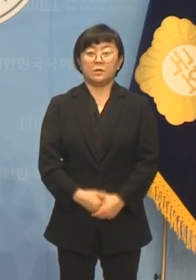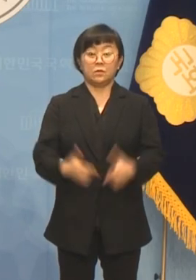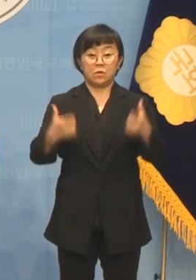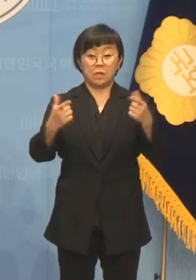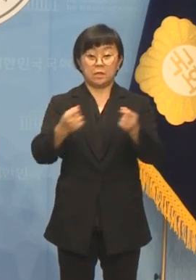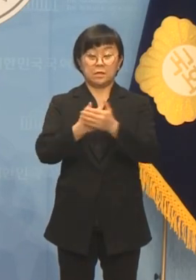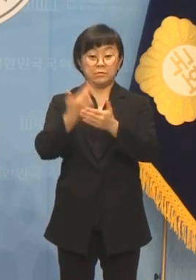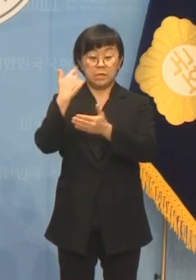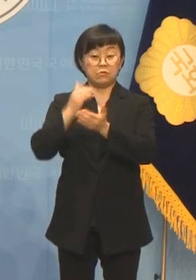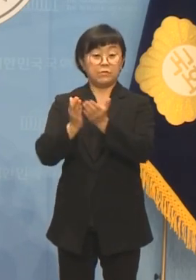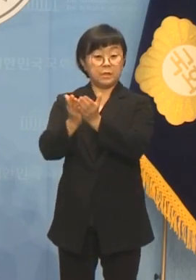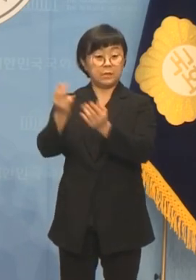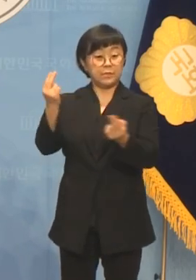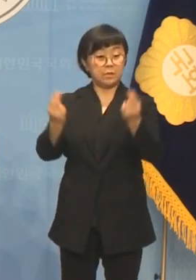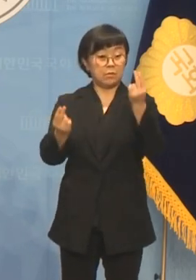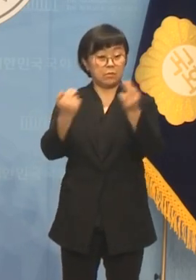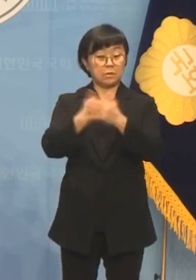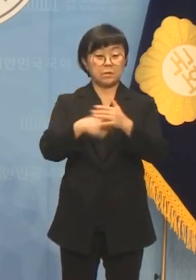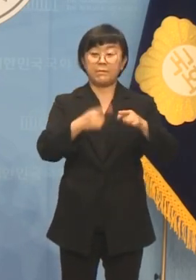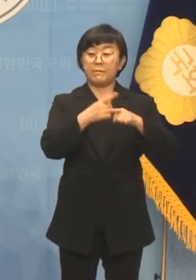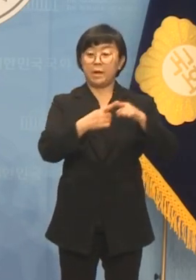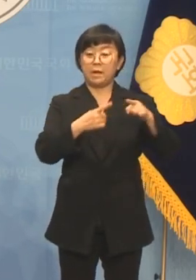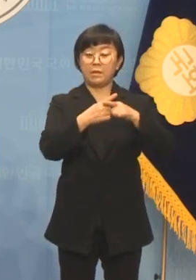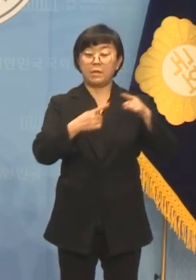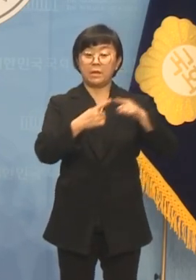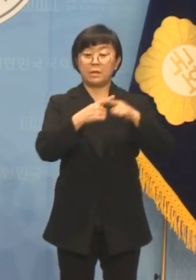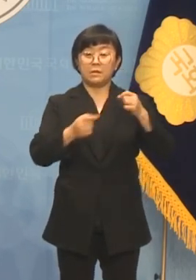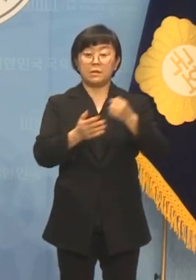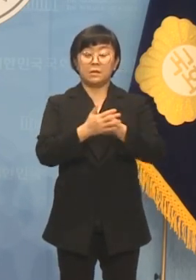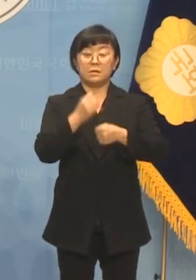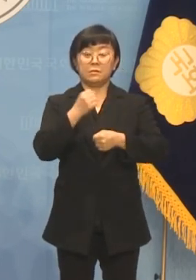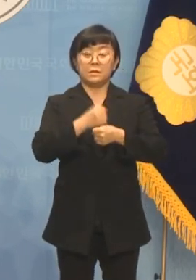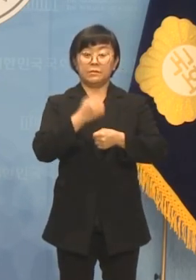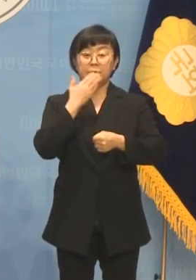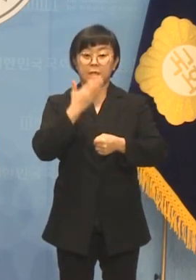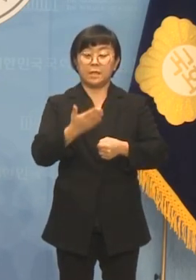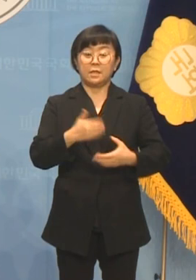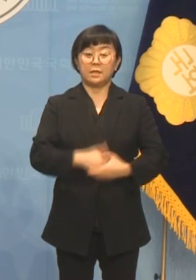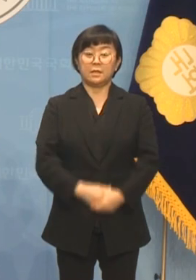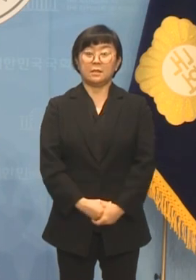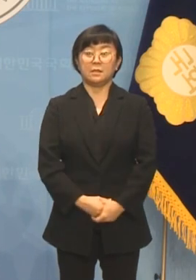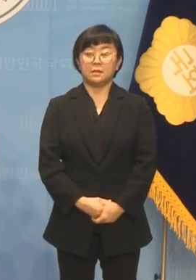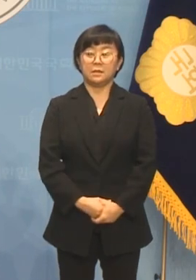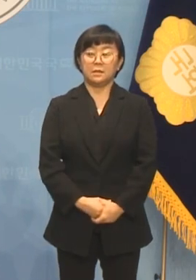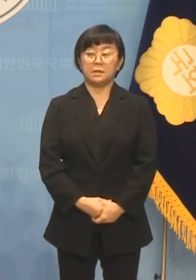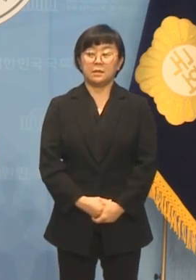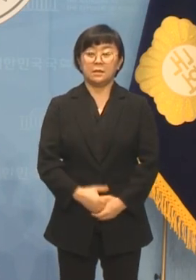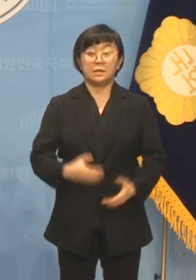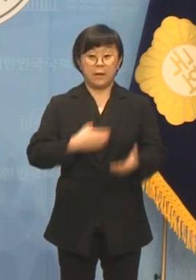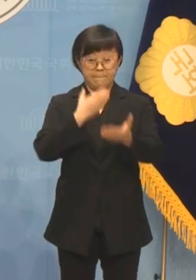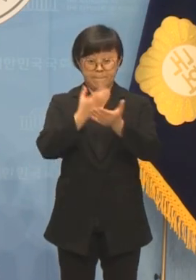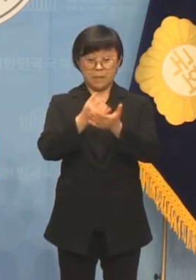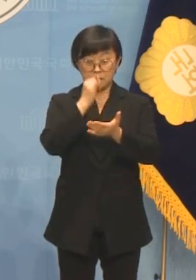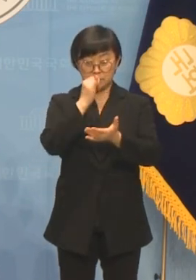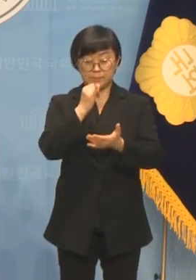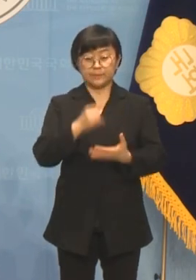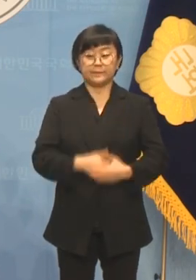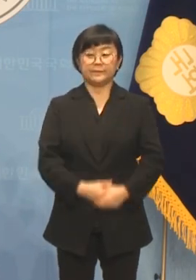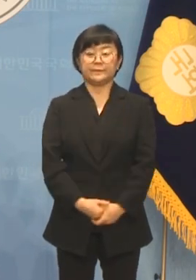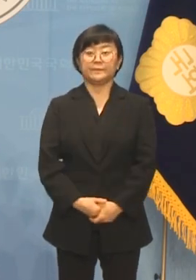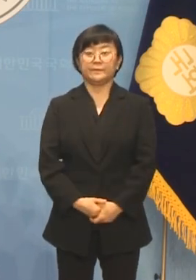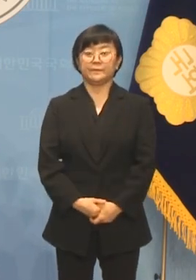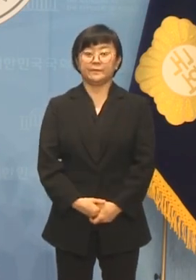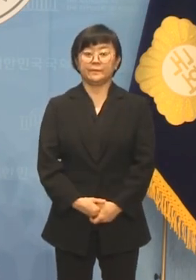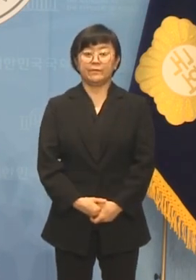미국 함정에 비해 절반 가격으로 건조하였다는 얘기를 듣고는 감탄의 소리가 절로